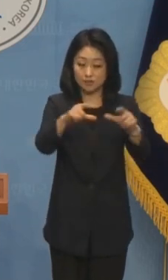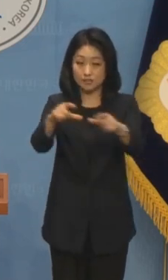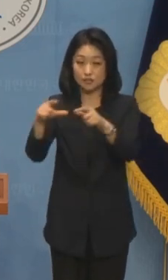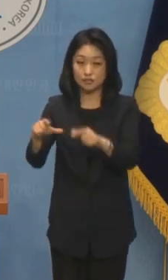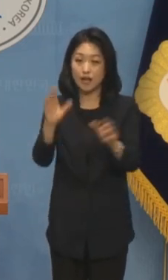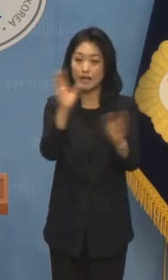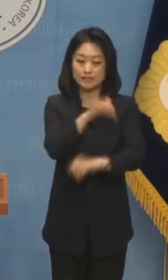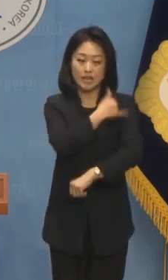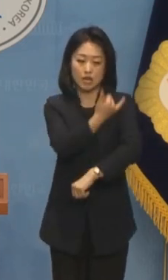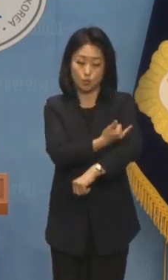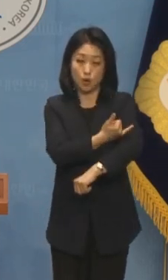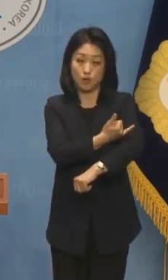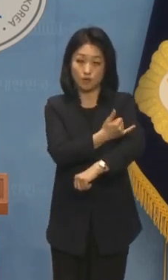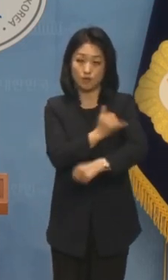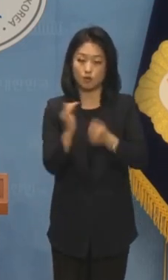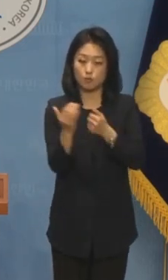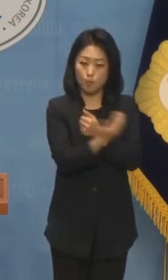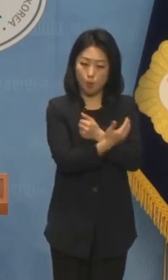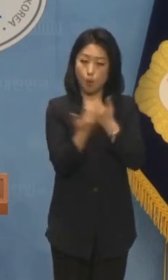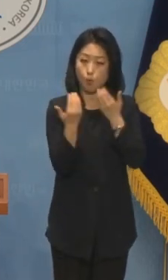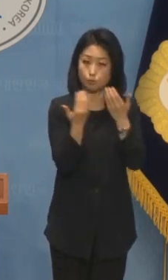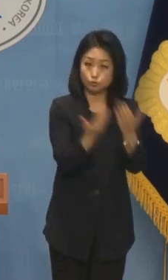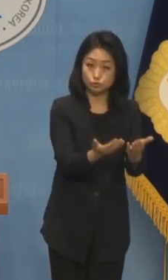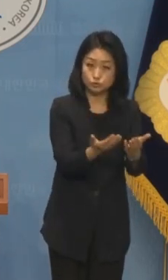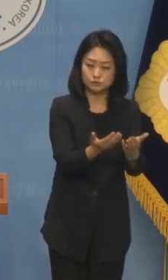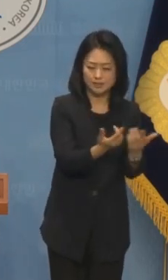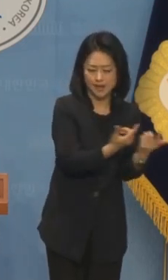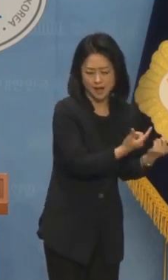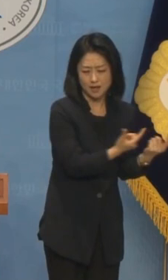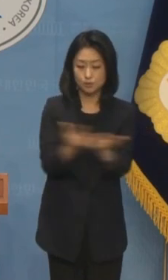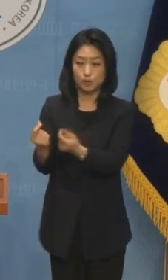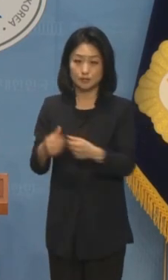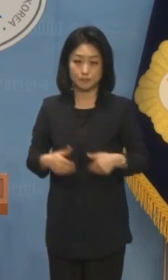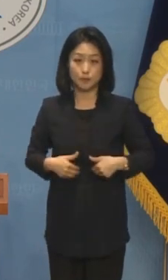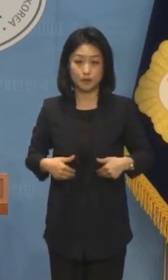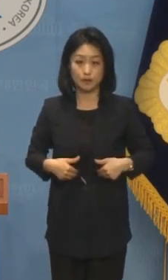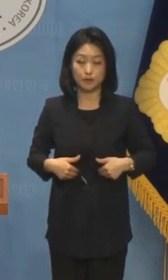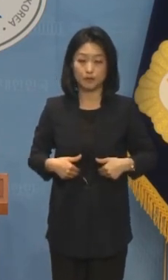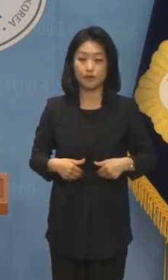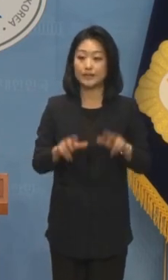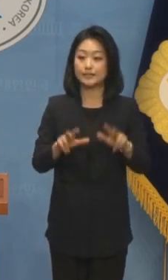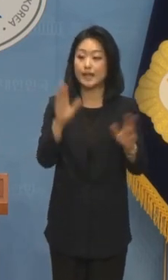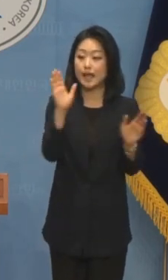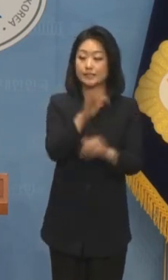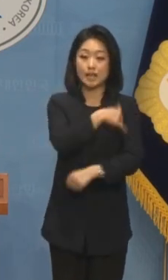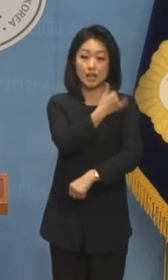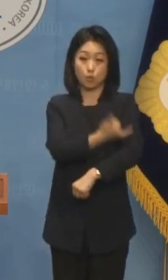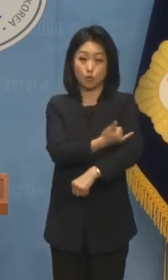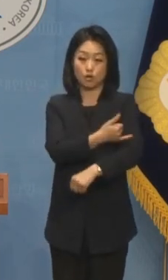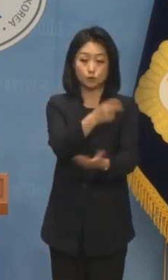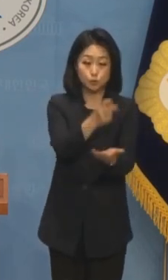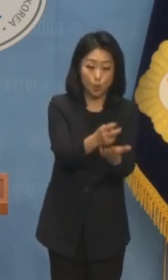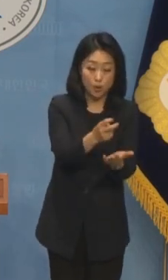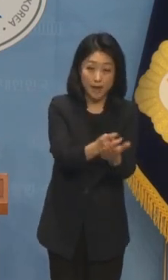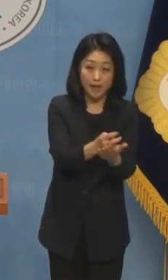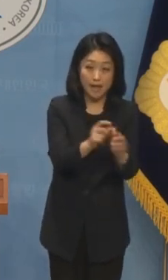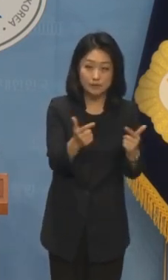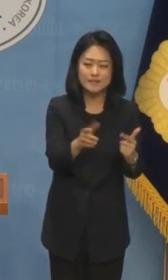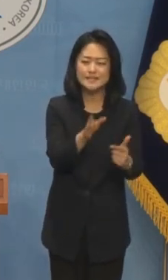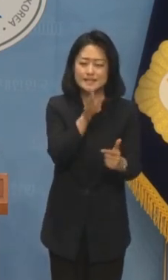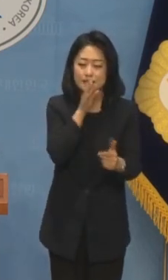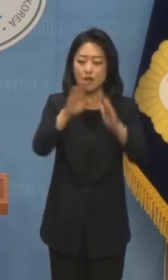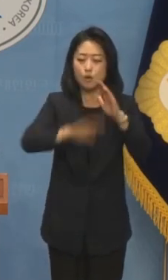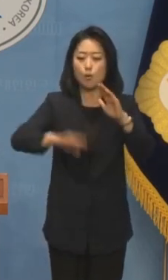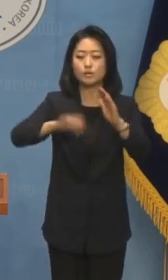학생의 인권 보장 수준이 달라서는 안 될 것입니다. 이제 학생인권은 조례가 아닌